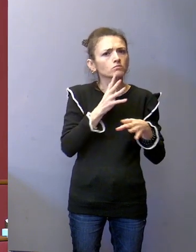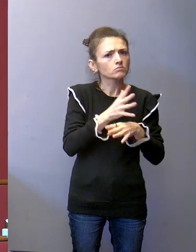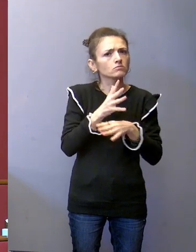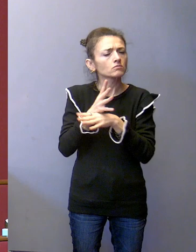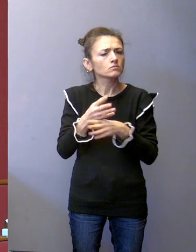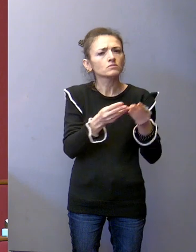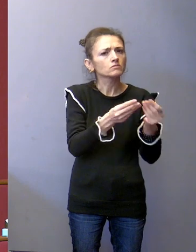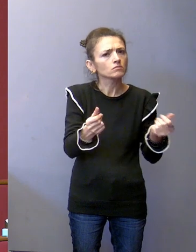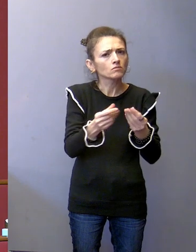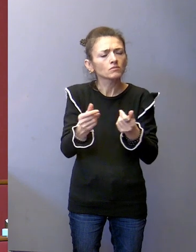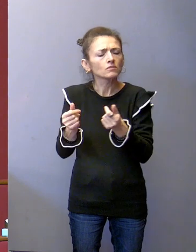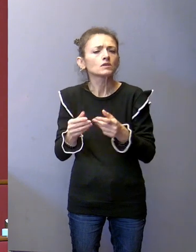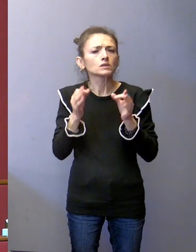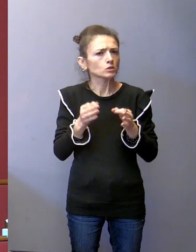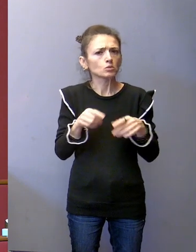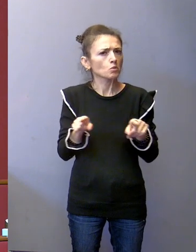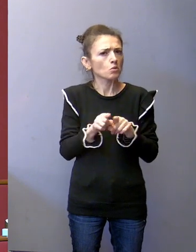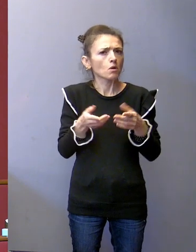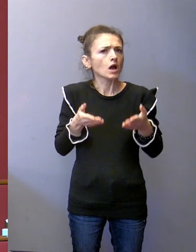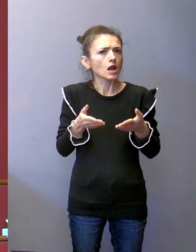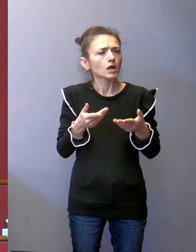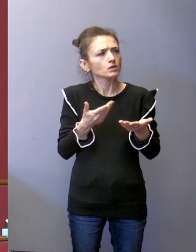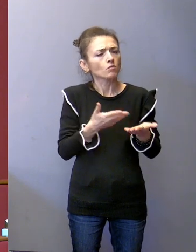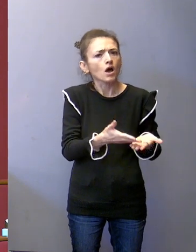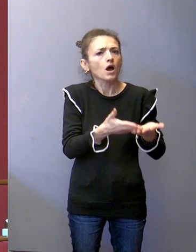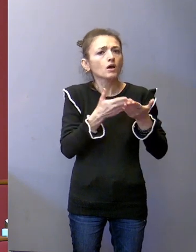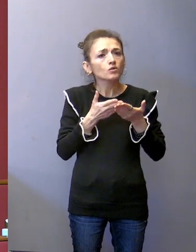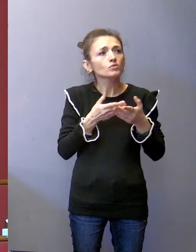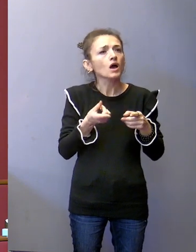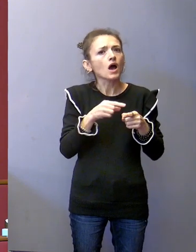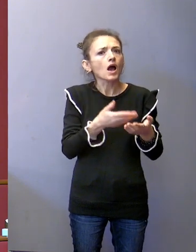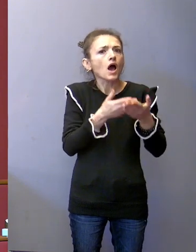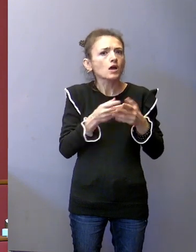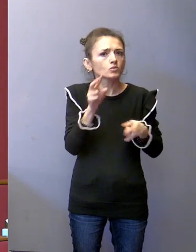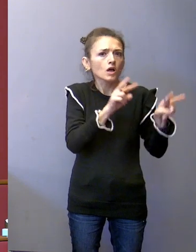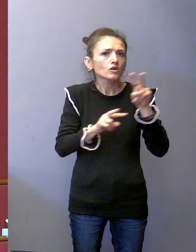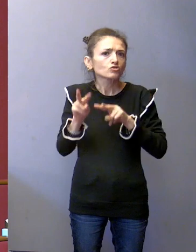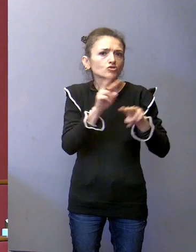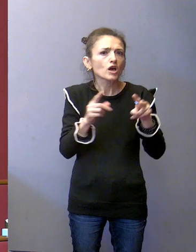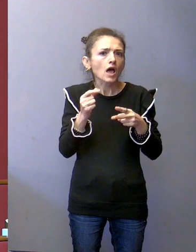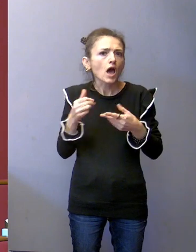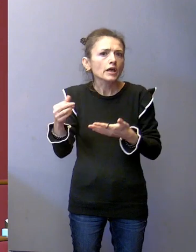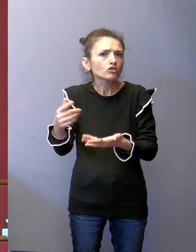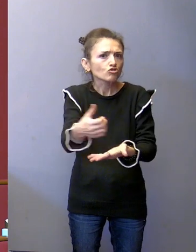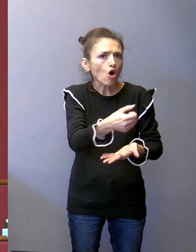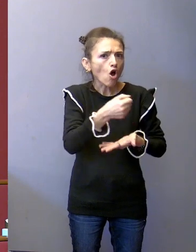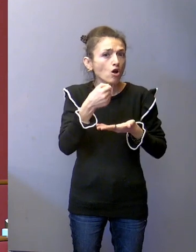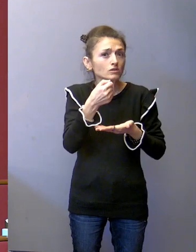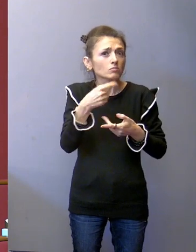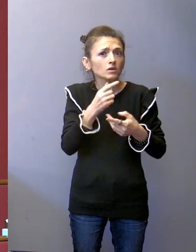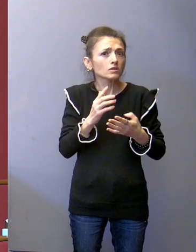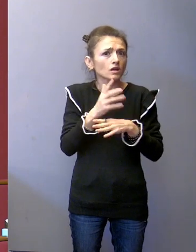saprà darci conforto e trovare quelle poche risorse che sono necessarie a fare con l'intervento che come dicevo ritengo assolutamente come lei